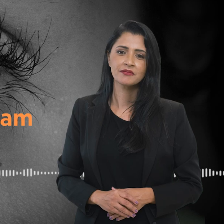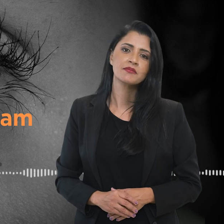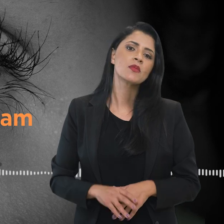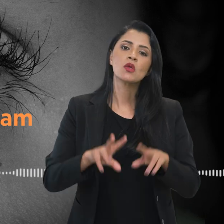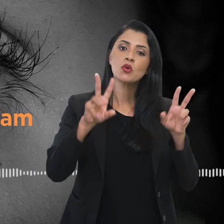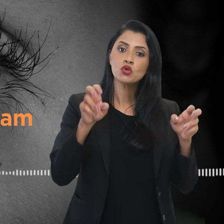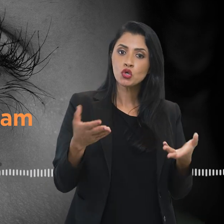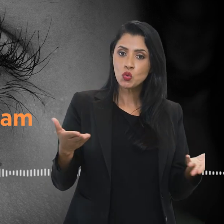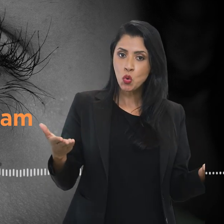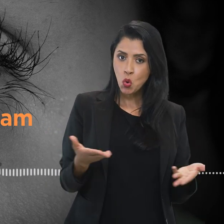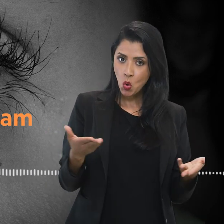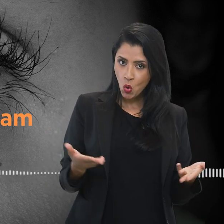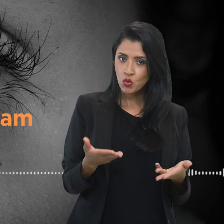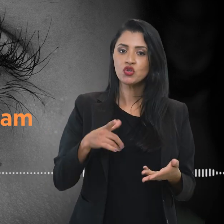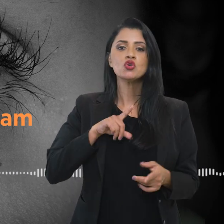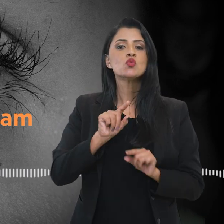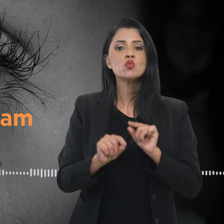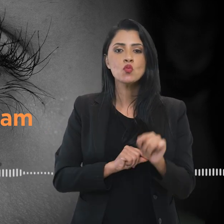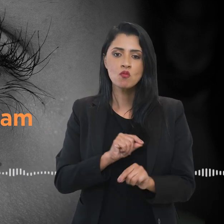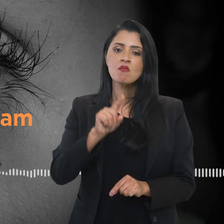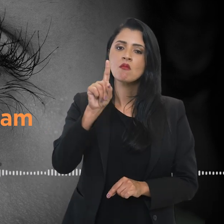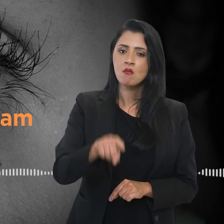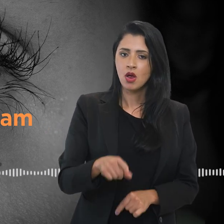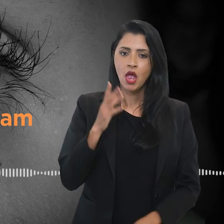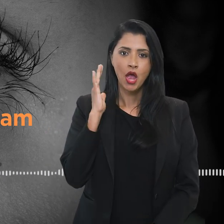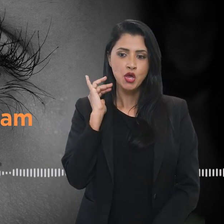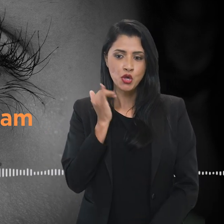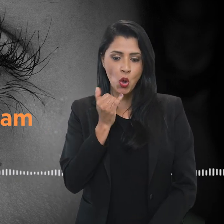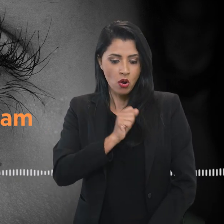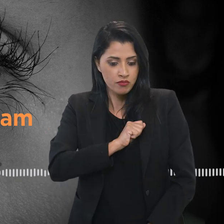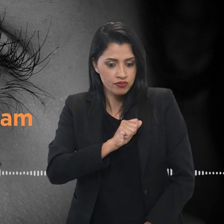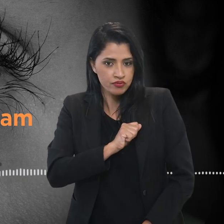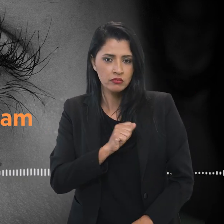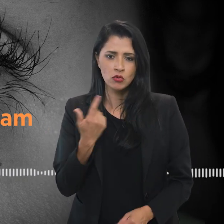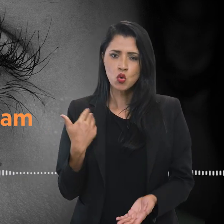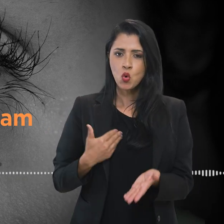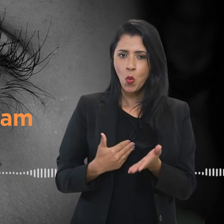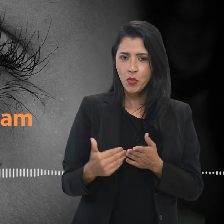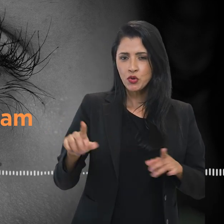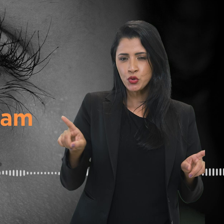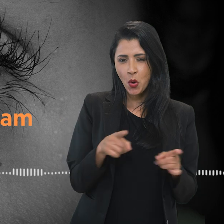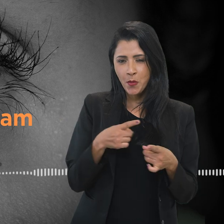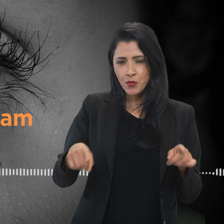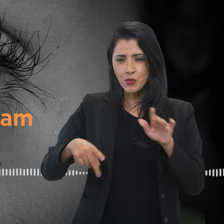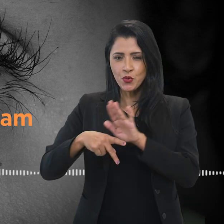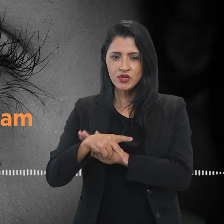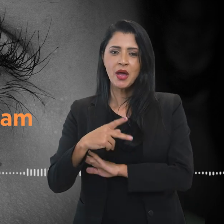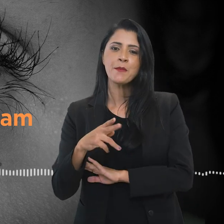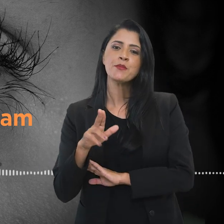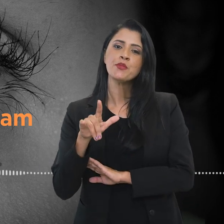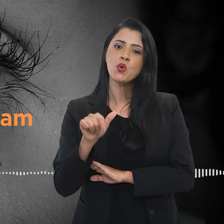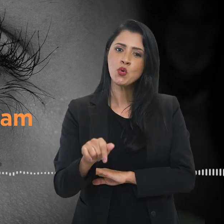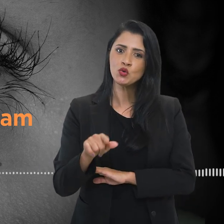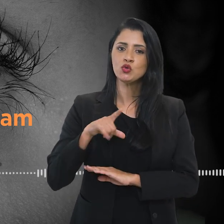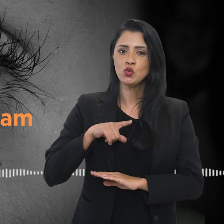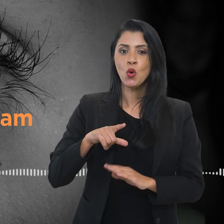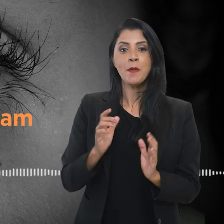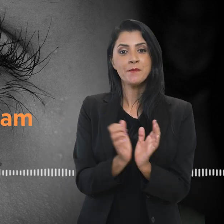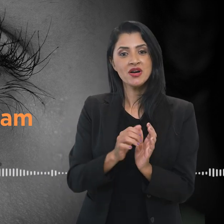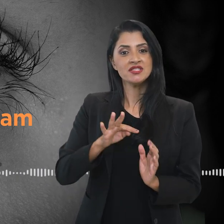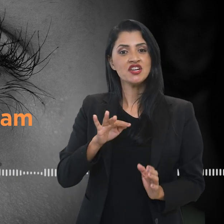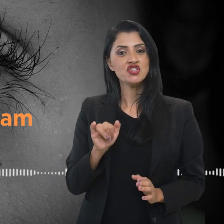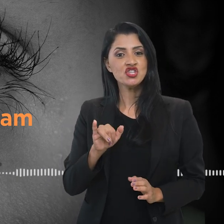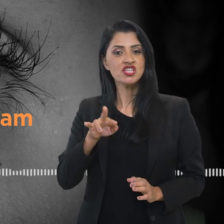O título desse episódio bônus é Histórias que Pulsam. E ele começou com a música do Pulso, da banda Titãs. E não foi por